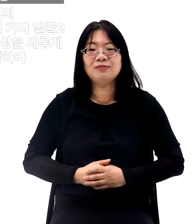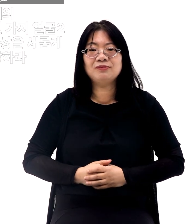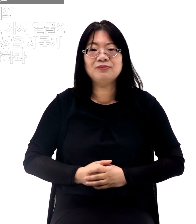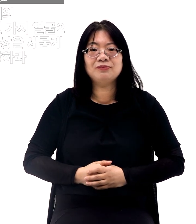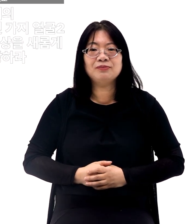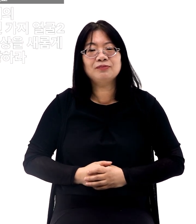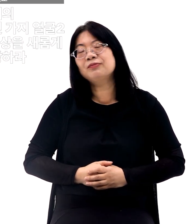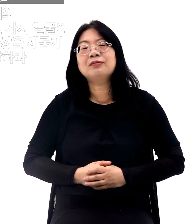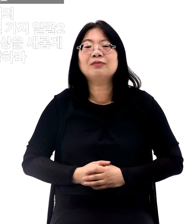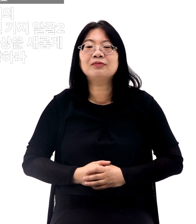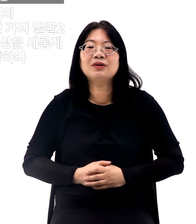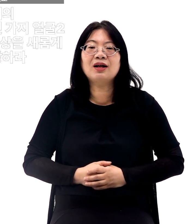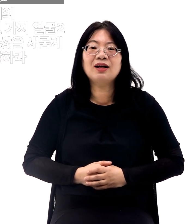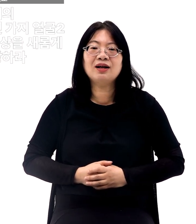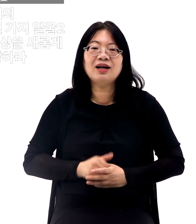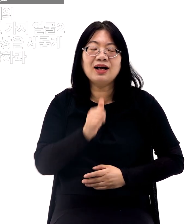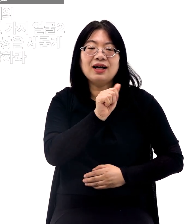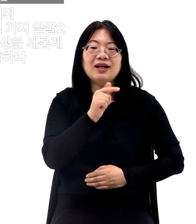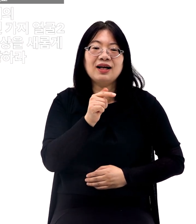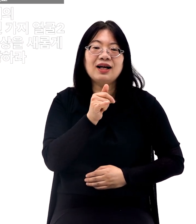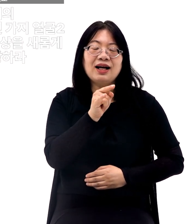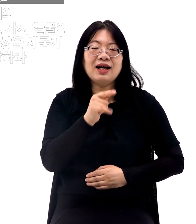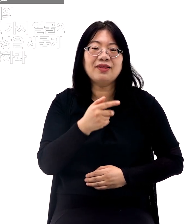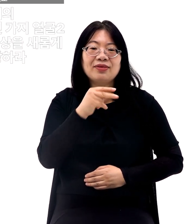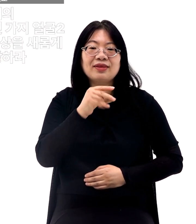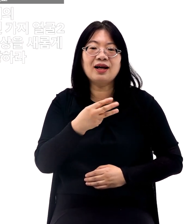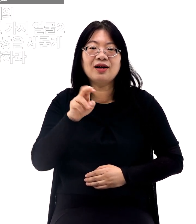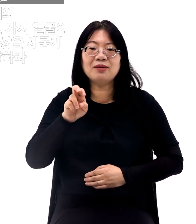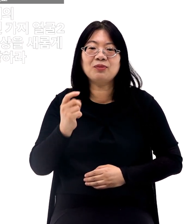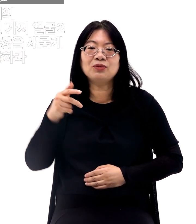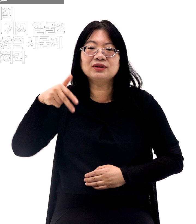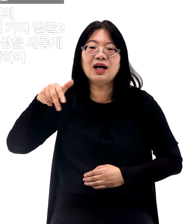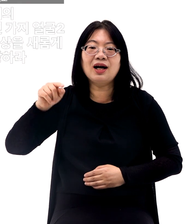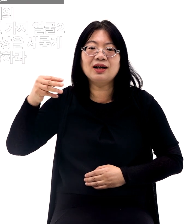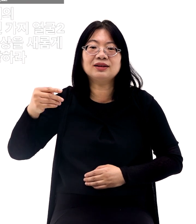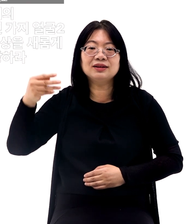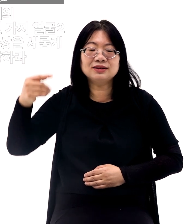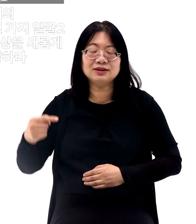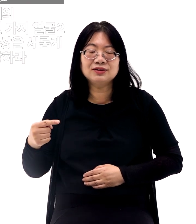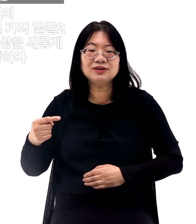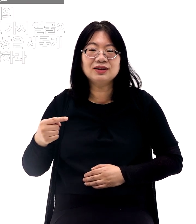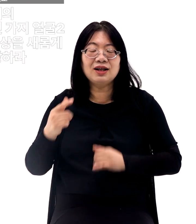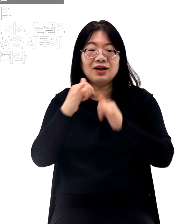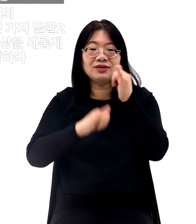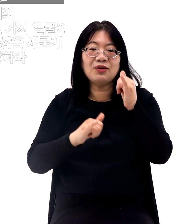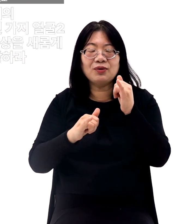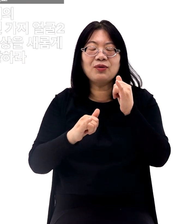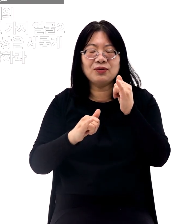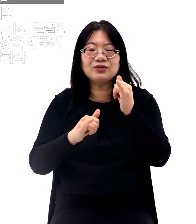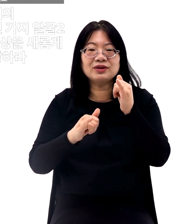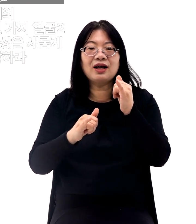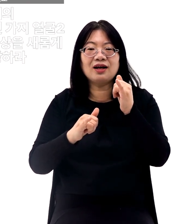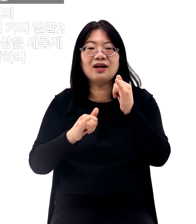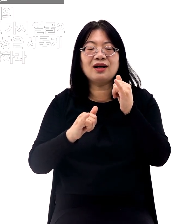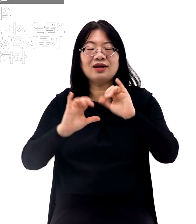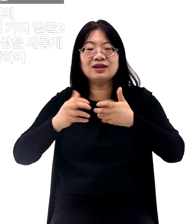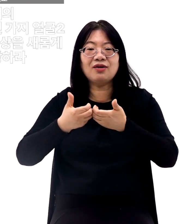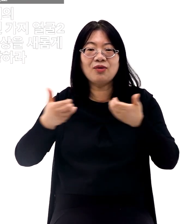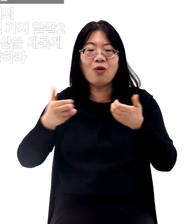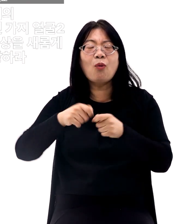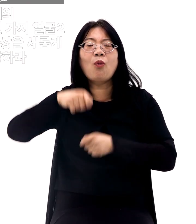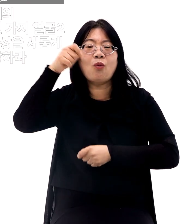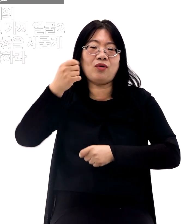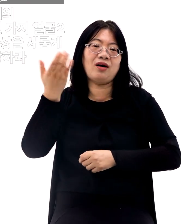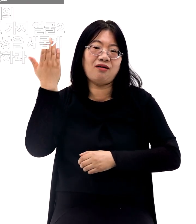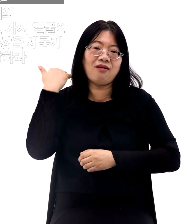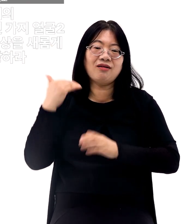핸델, 모차르트 이런 음악의 거장들이 역사의 무대 뒤로 사라진 지가 수백 년이에요.